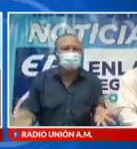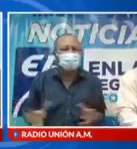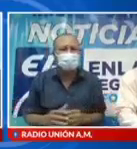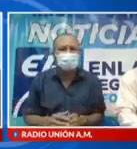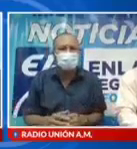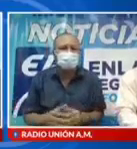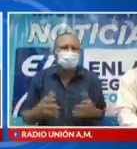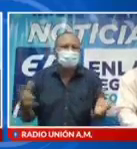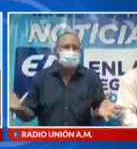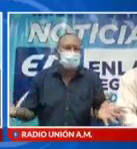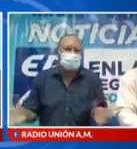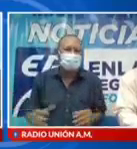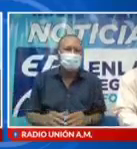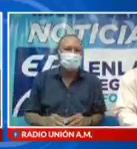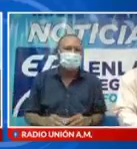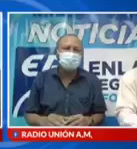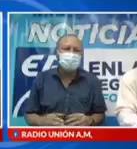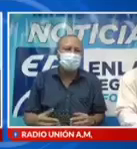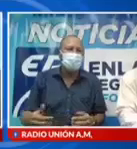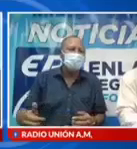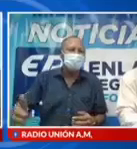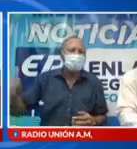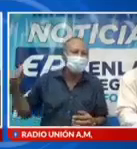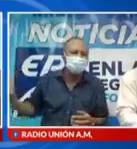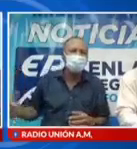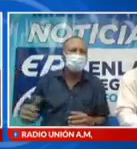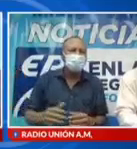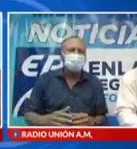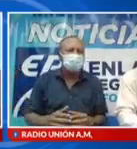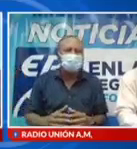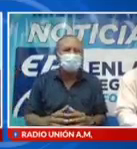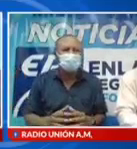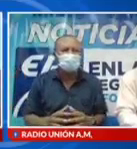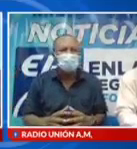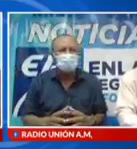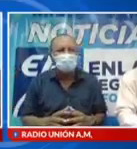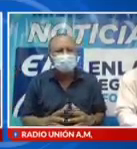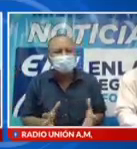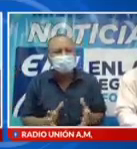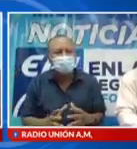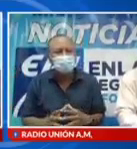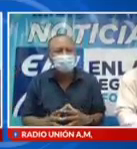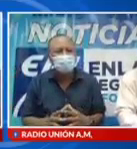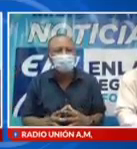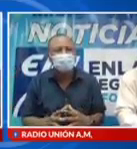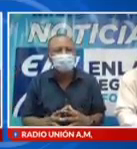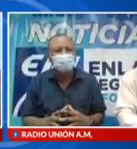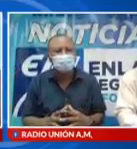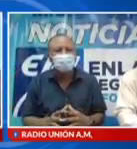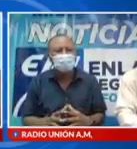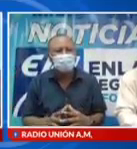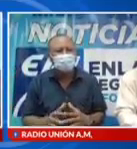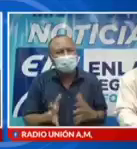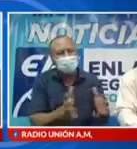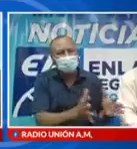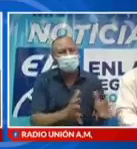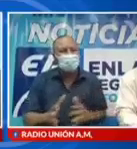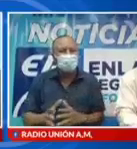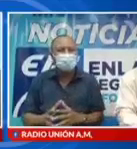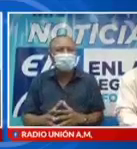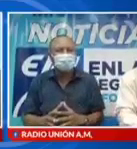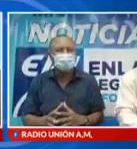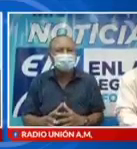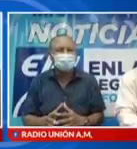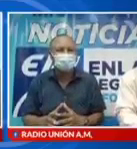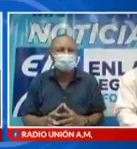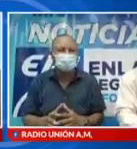elegirse como los candidatos, como los salvadores de Esmeralda. Pero ¿qué han dicho de los más de 50 millones de dólares que dejó